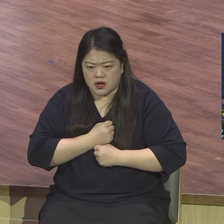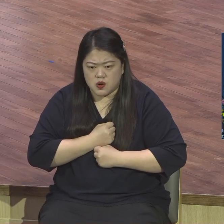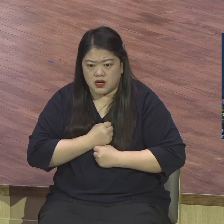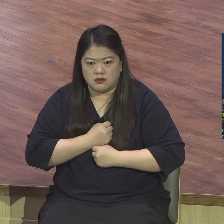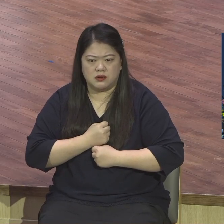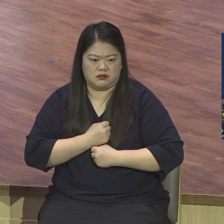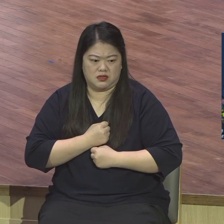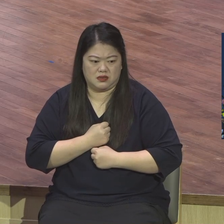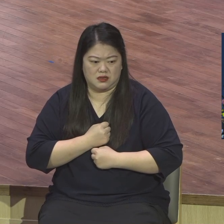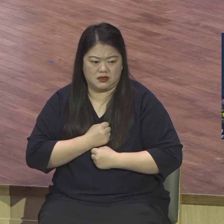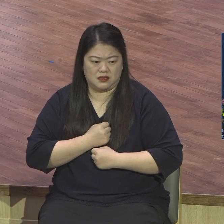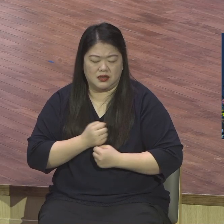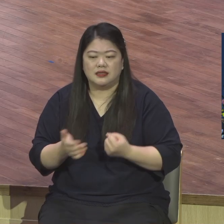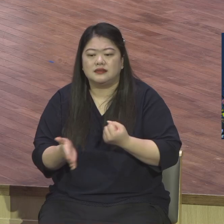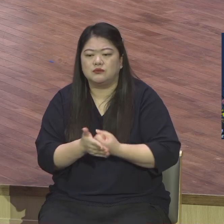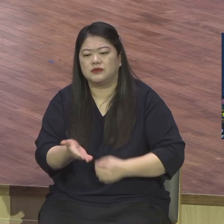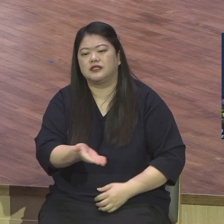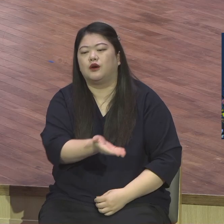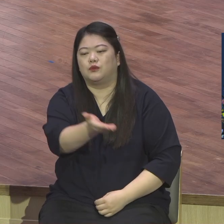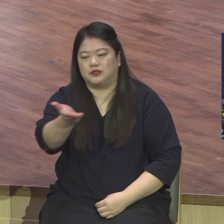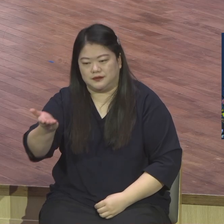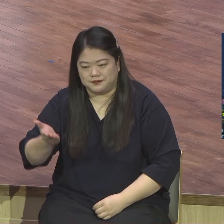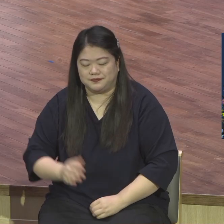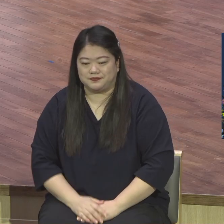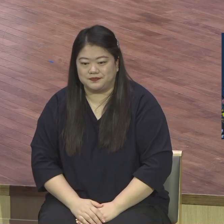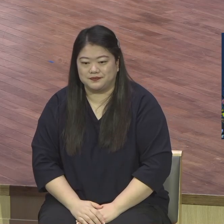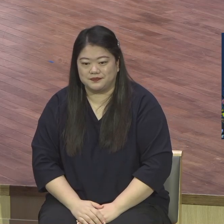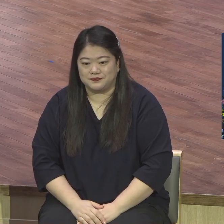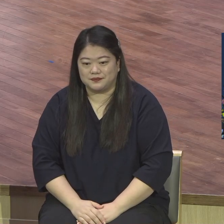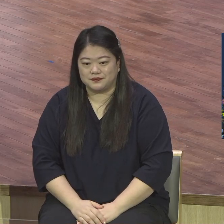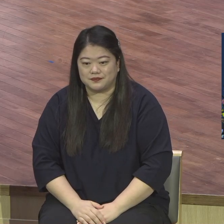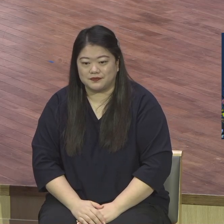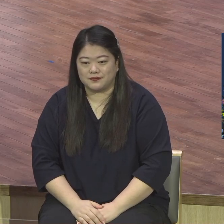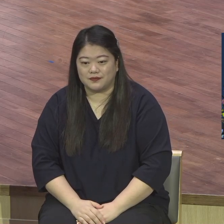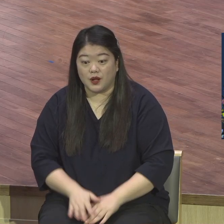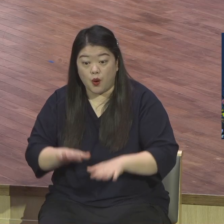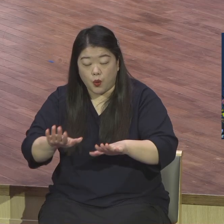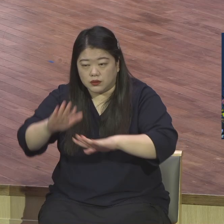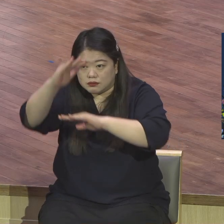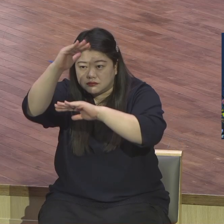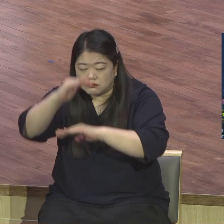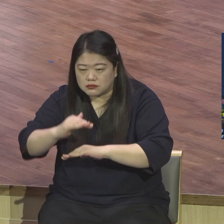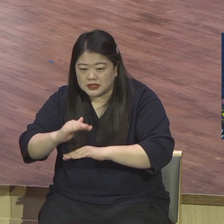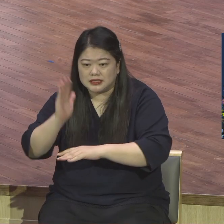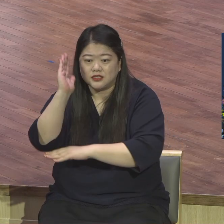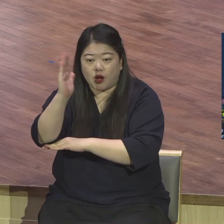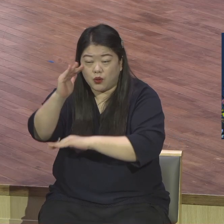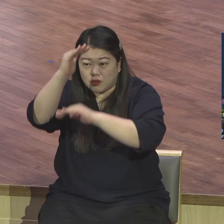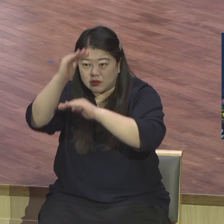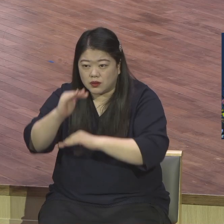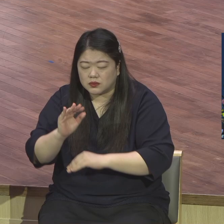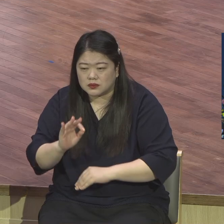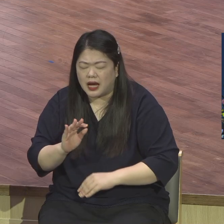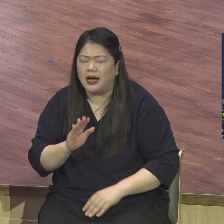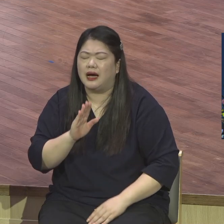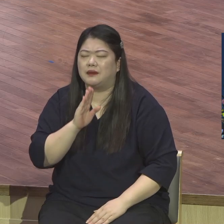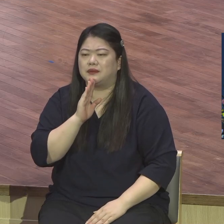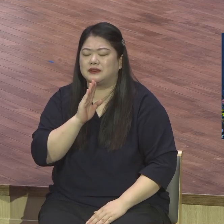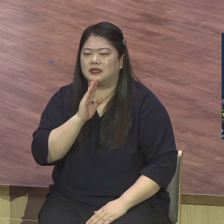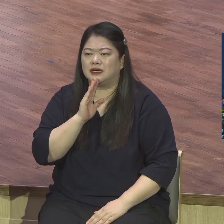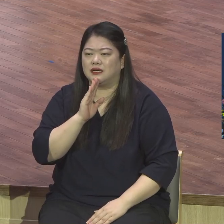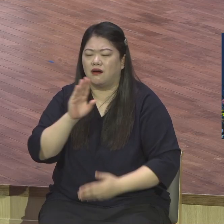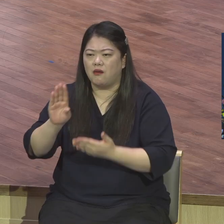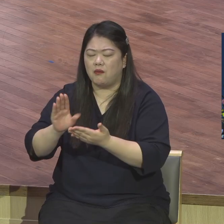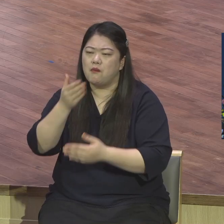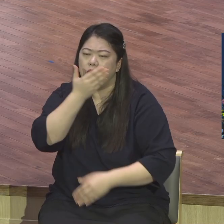본문 통해서 영계 모든 성도들 이런 복음의 위력을 실제로 체험하고